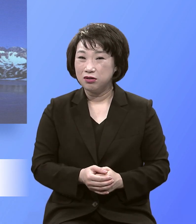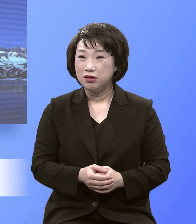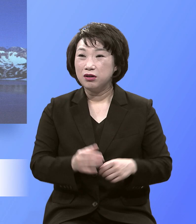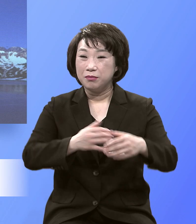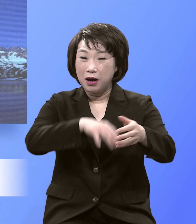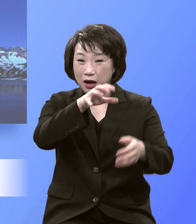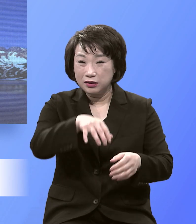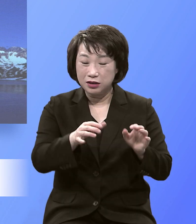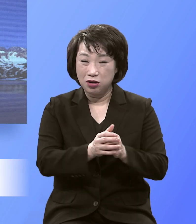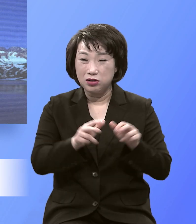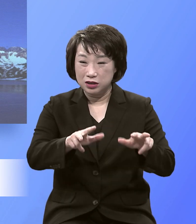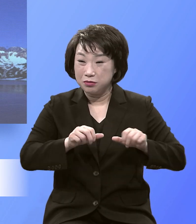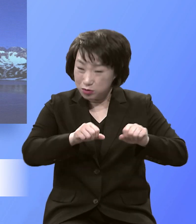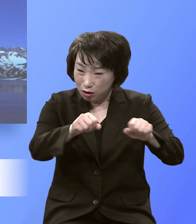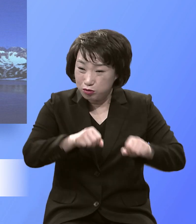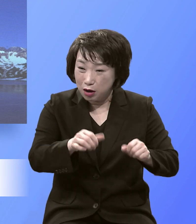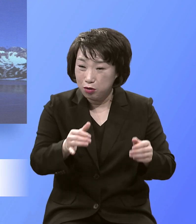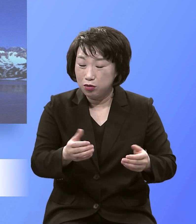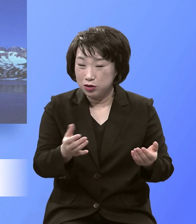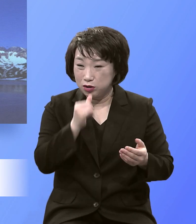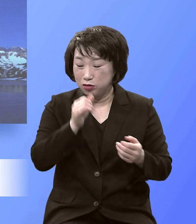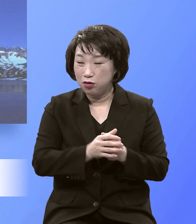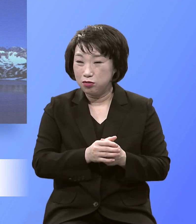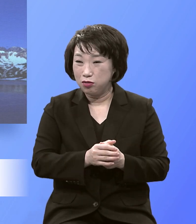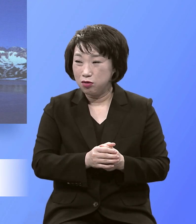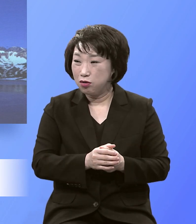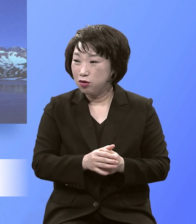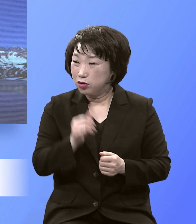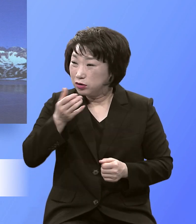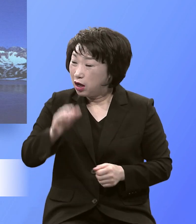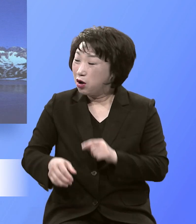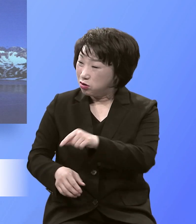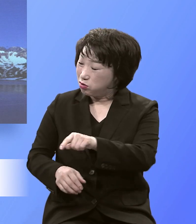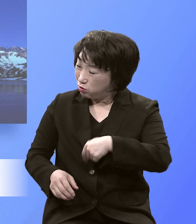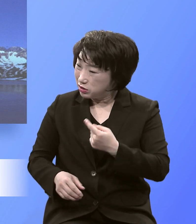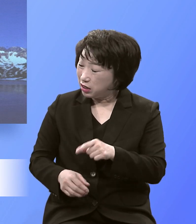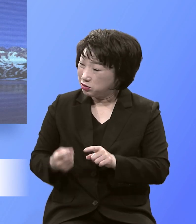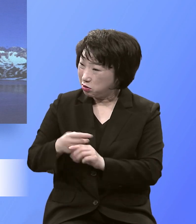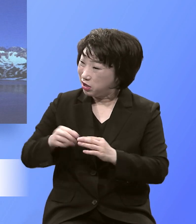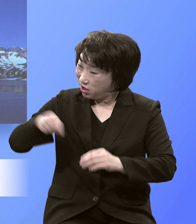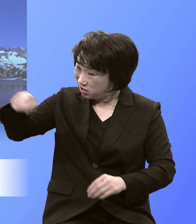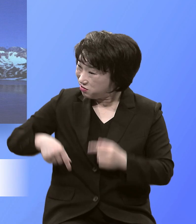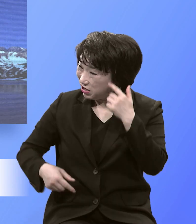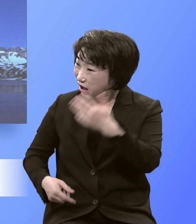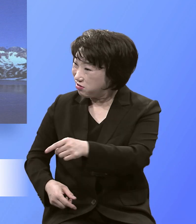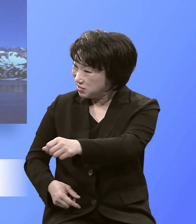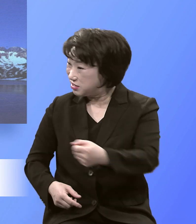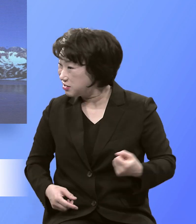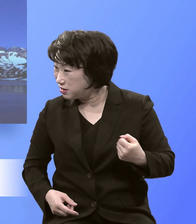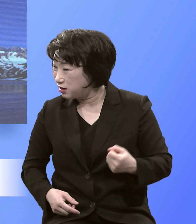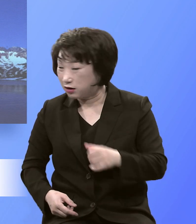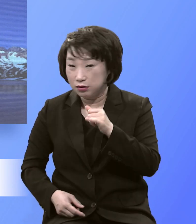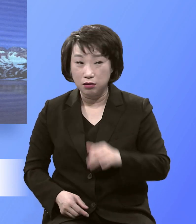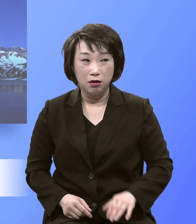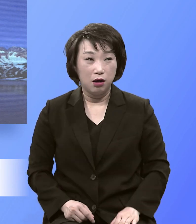내무반에서 지금 청소하고 일하고 부대 청소하는데 너만 교회 갔다 와, 이 새끼야?